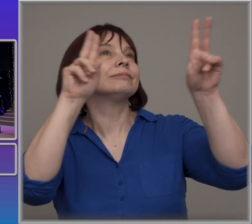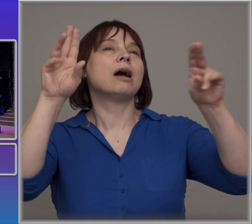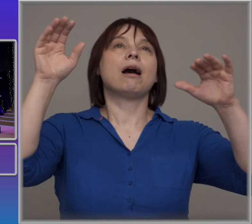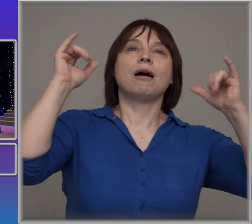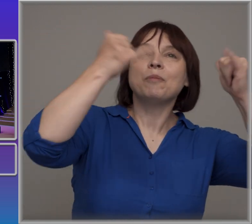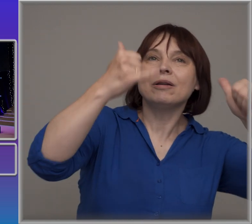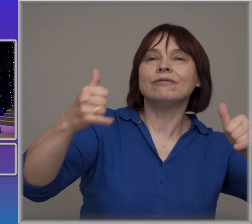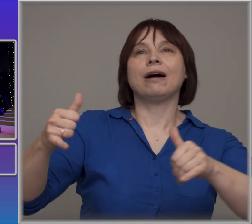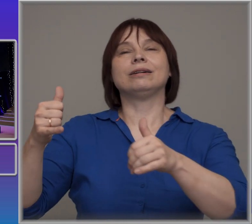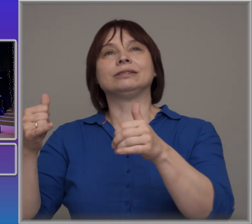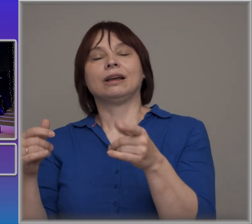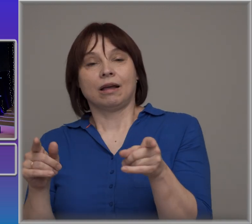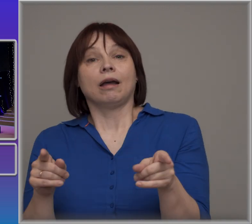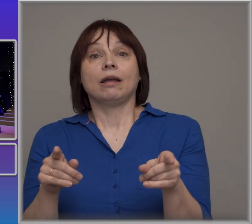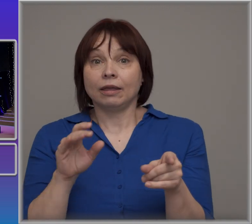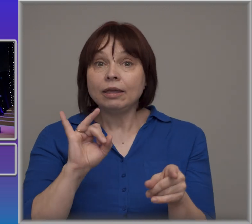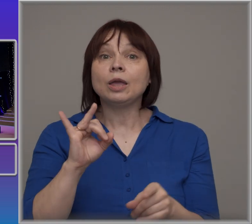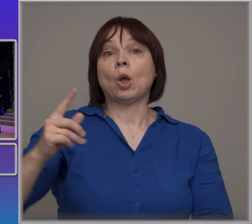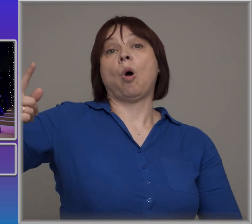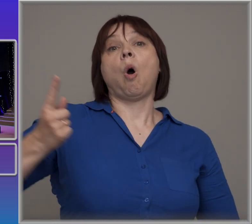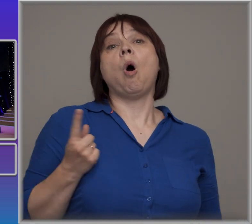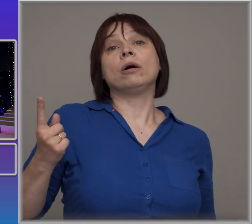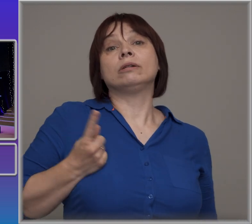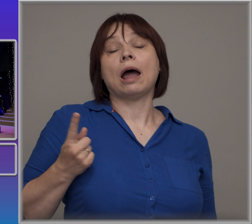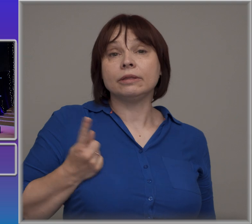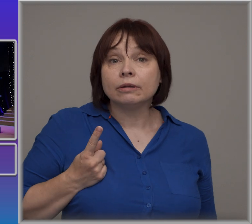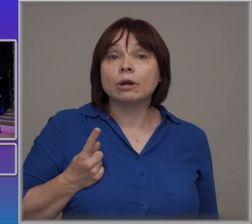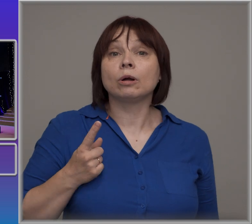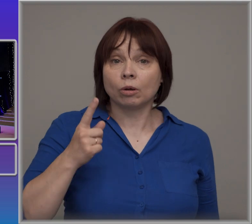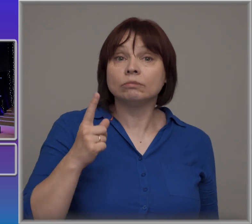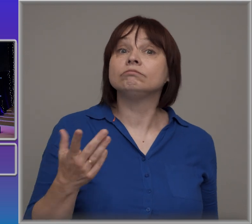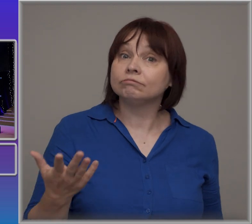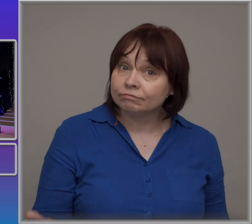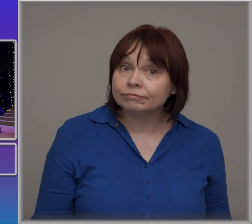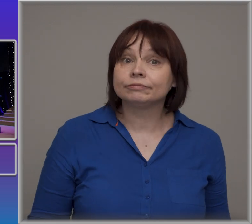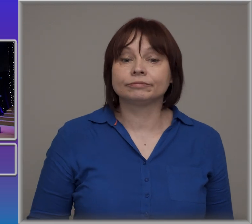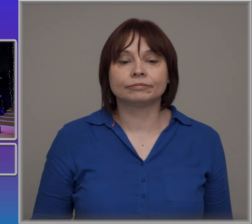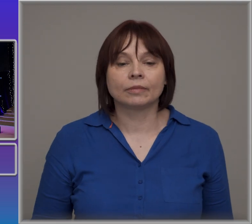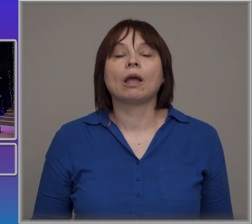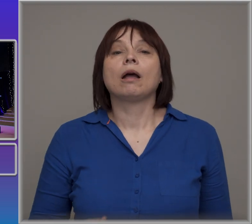Первые профессии, которые мы видим на страницах Священного Писания, которые относятся к Адаму, какие?